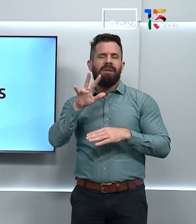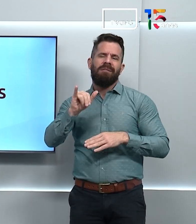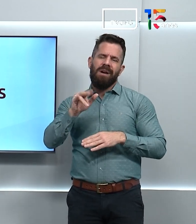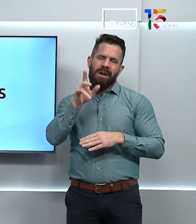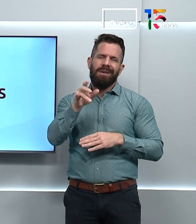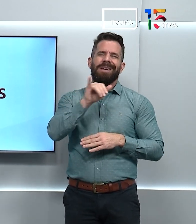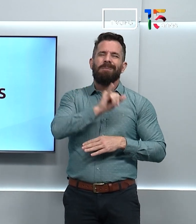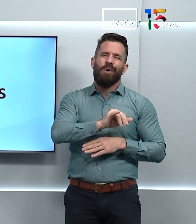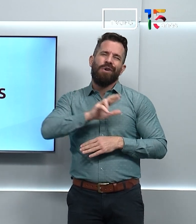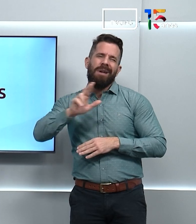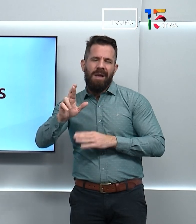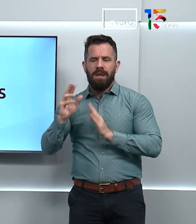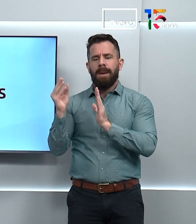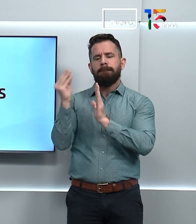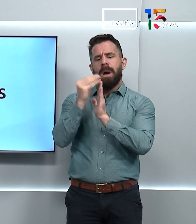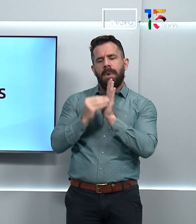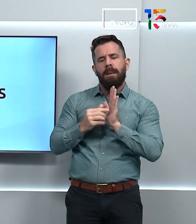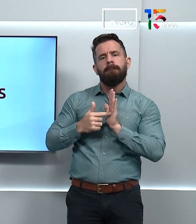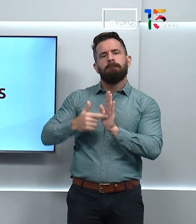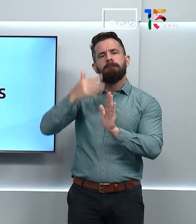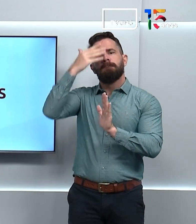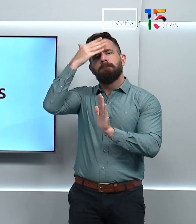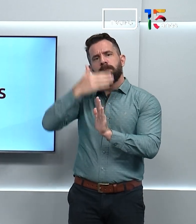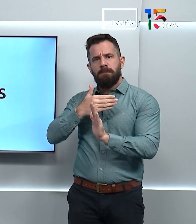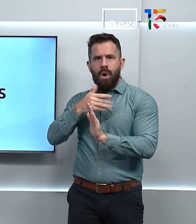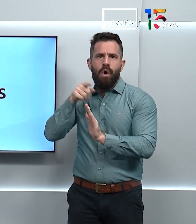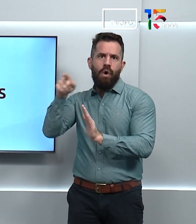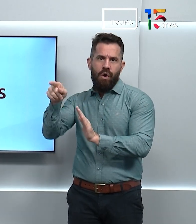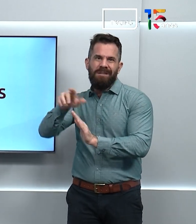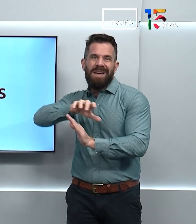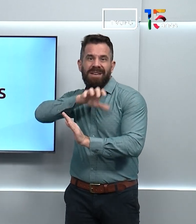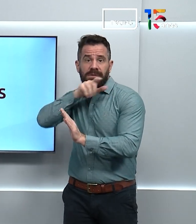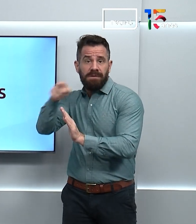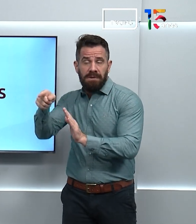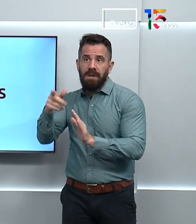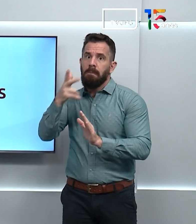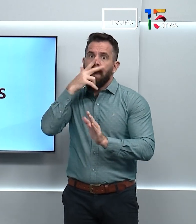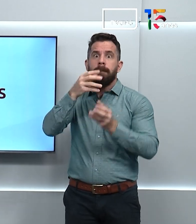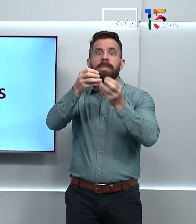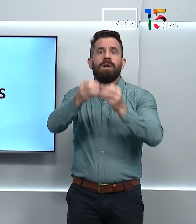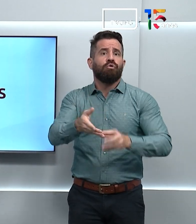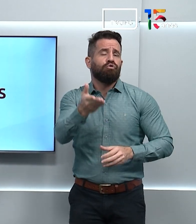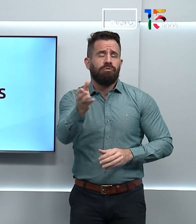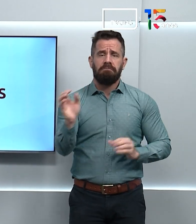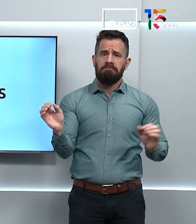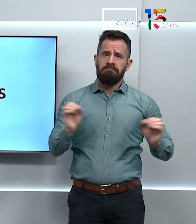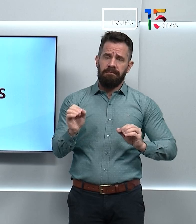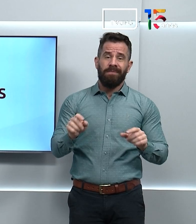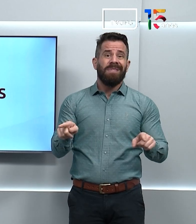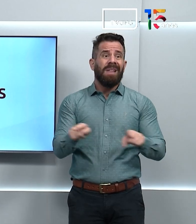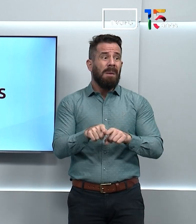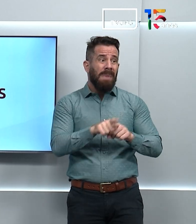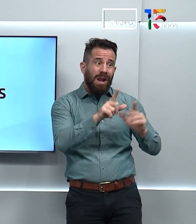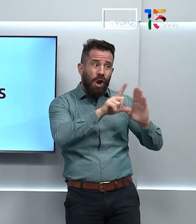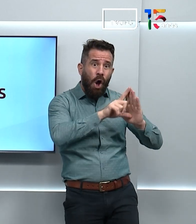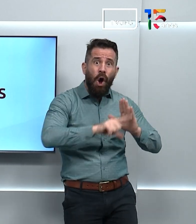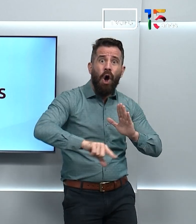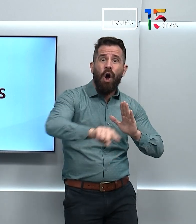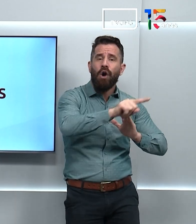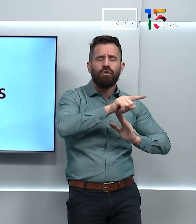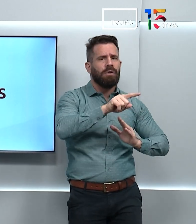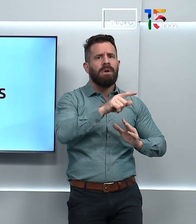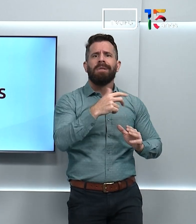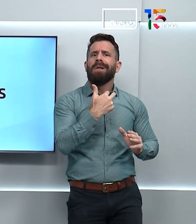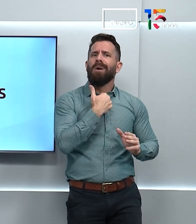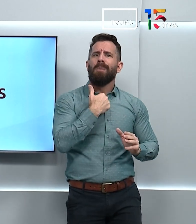renda e tiver tudo ok, não vai ter nenhuma carga maior em cima de você. Outra coisa, os comerciantes não podem cobrar mais para receber